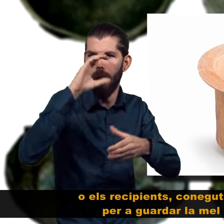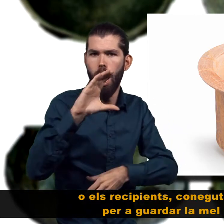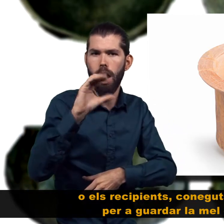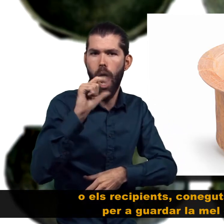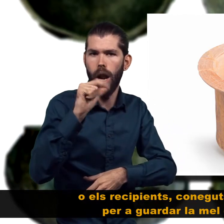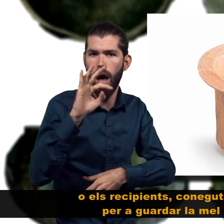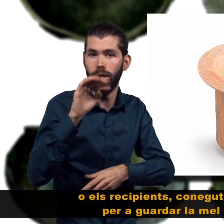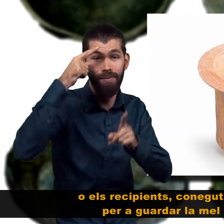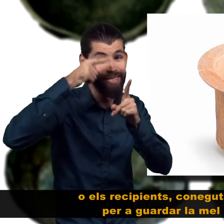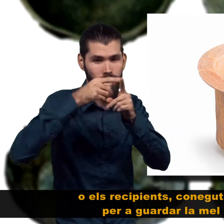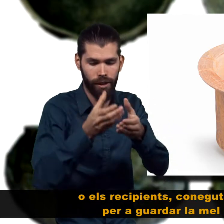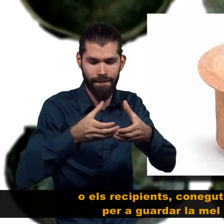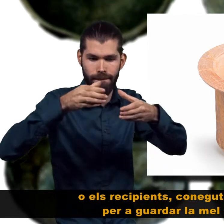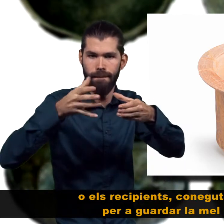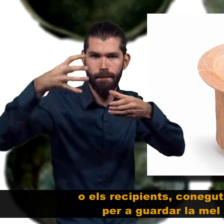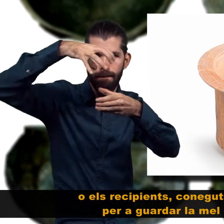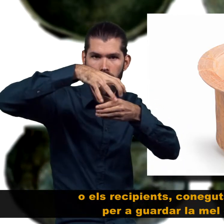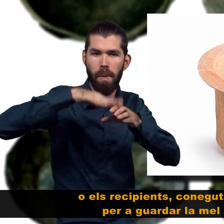greix.